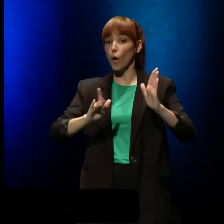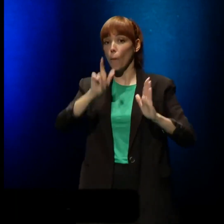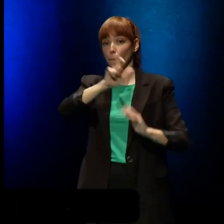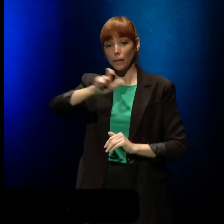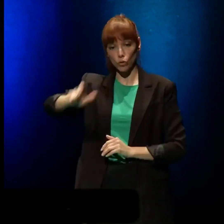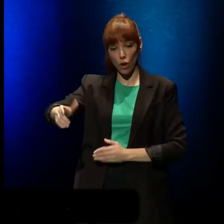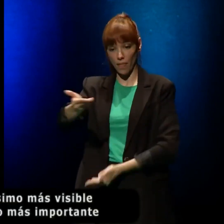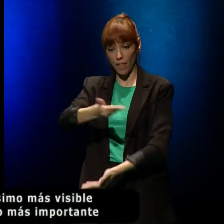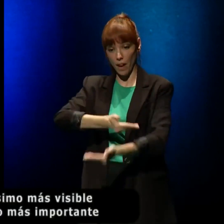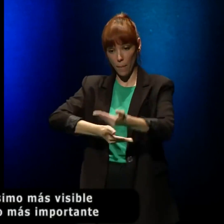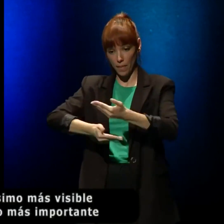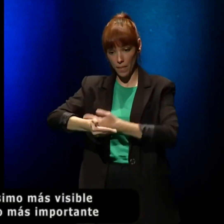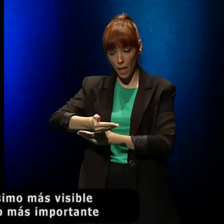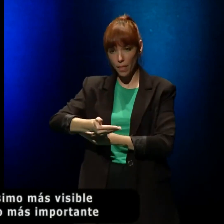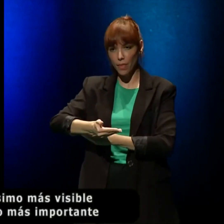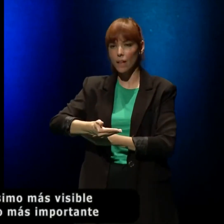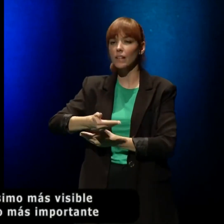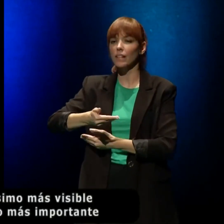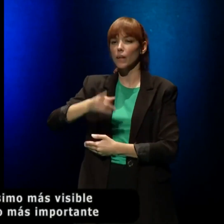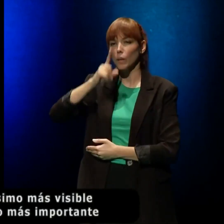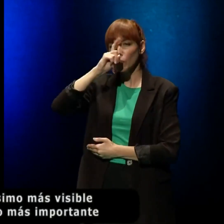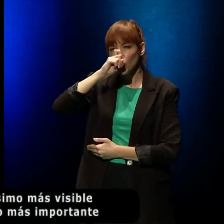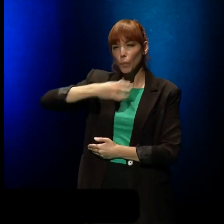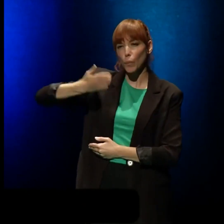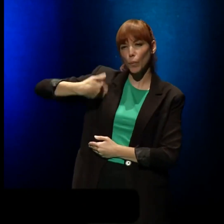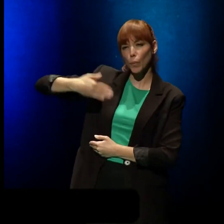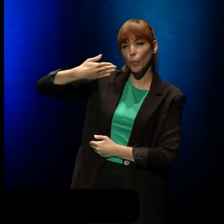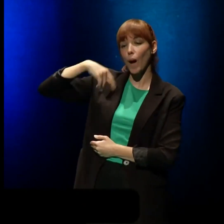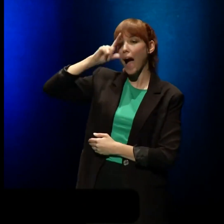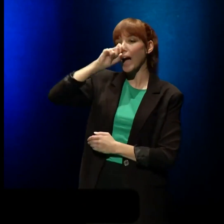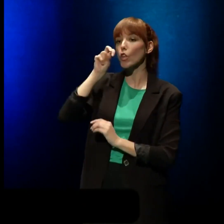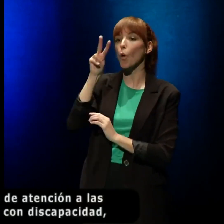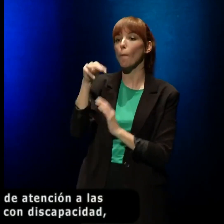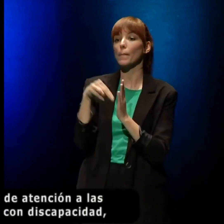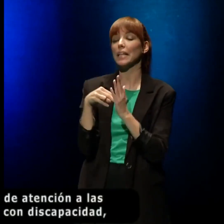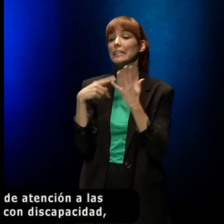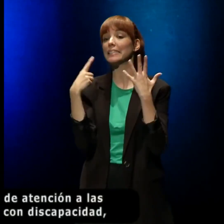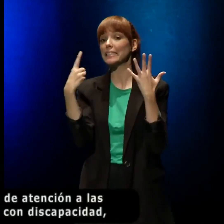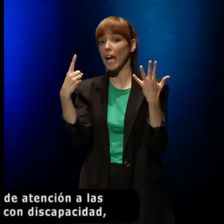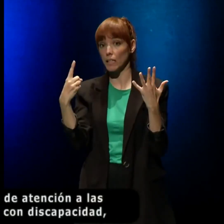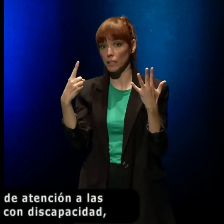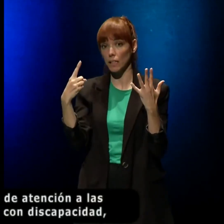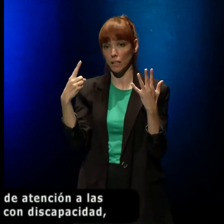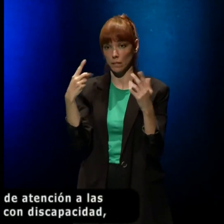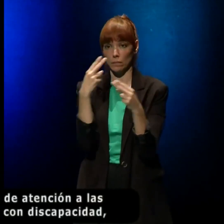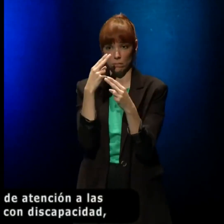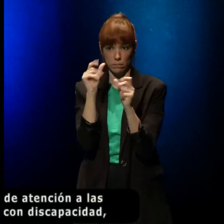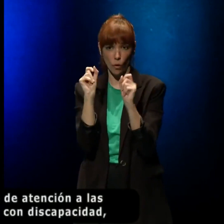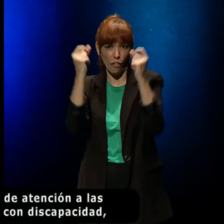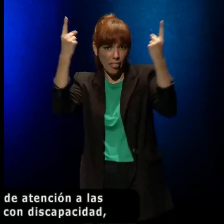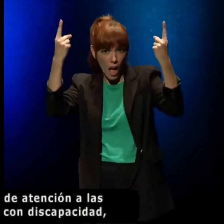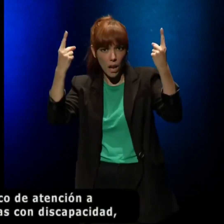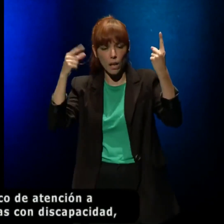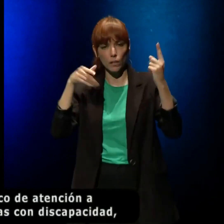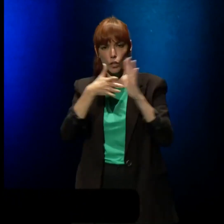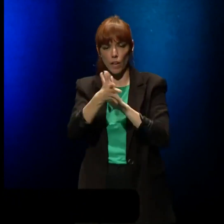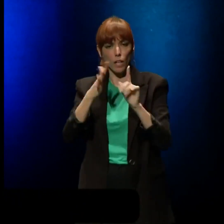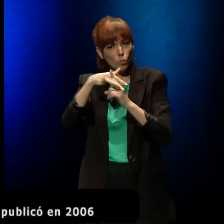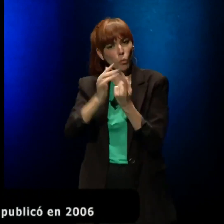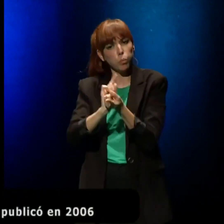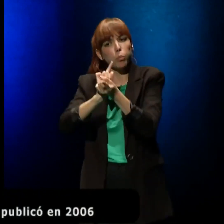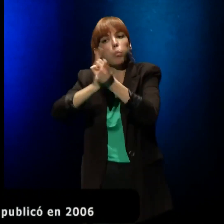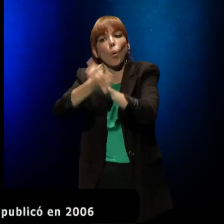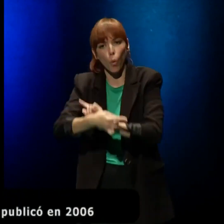discapacidad que se publicó en el año 2006 y que supuso un avance muy importante. Y